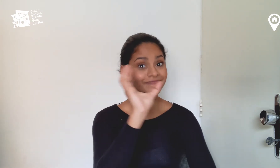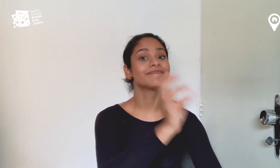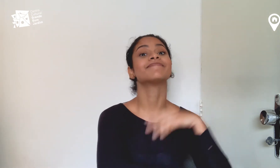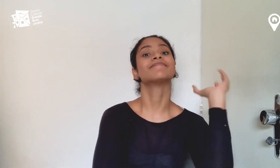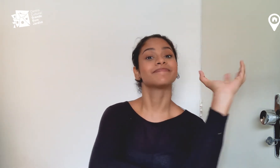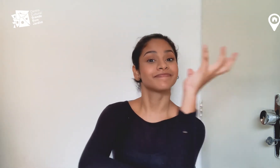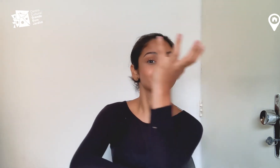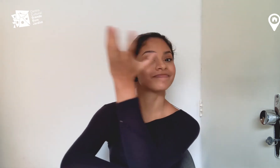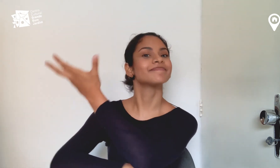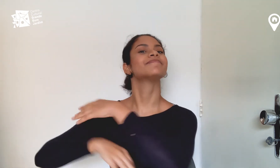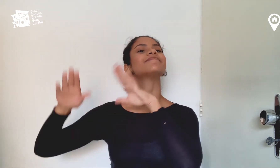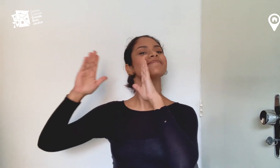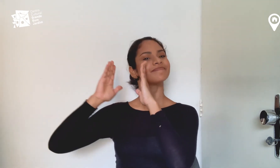o seu lar.